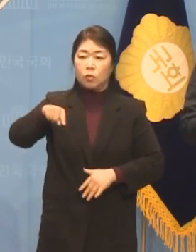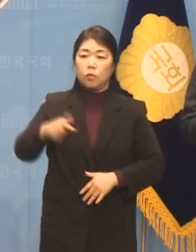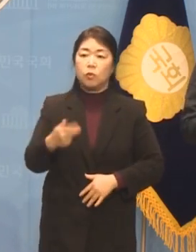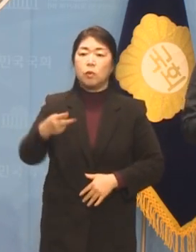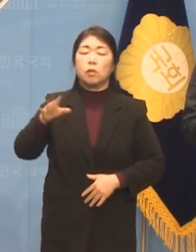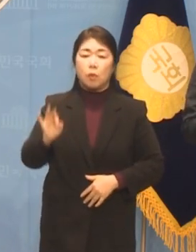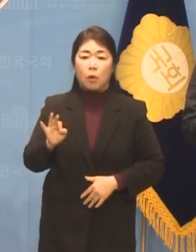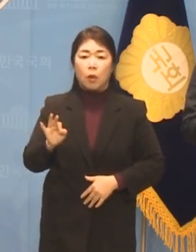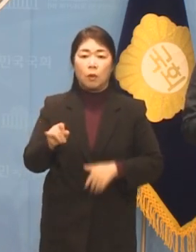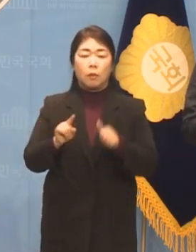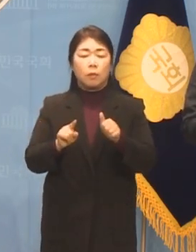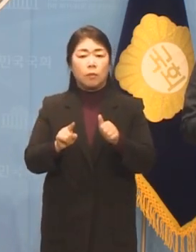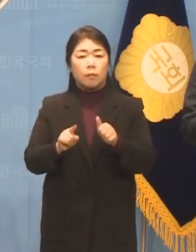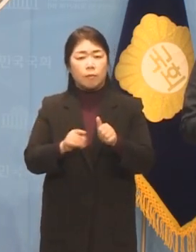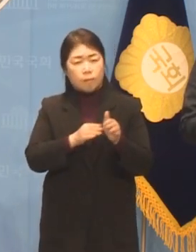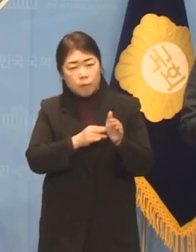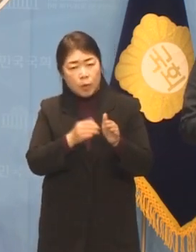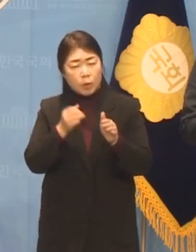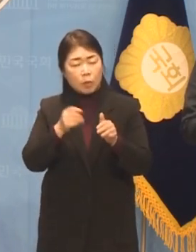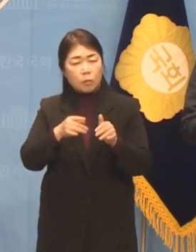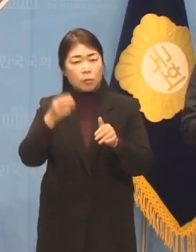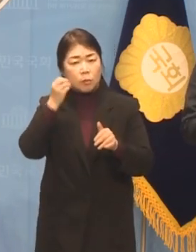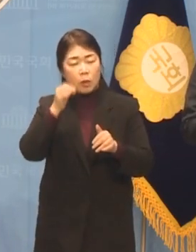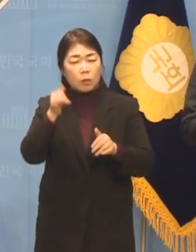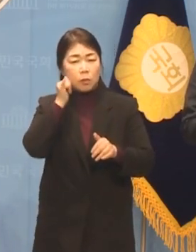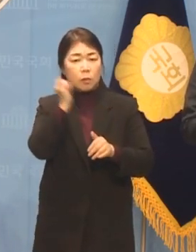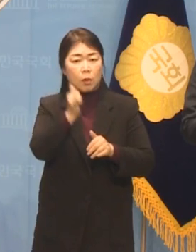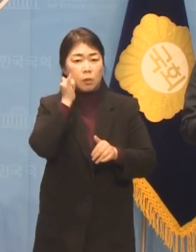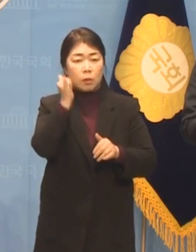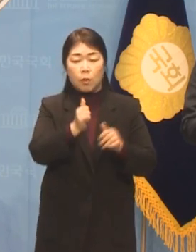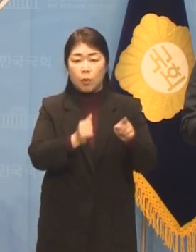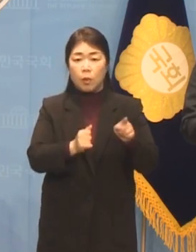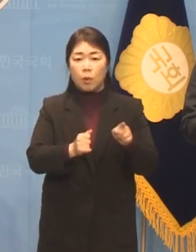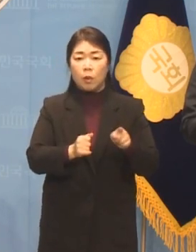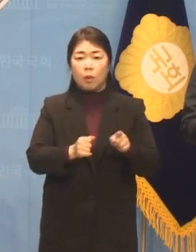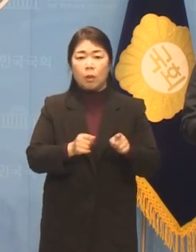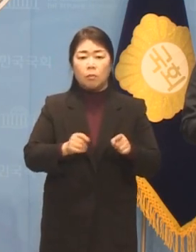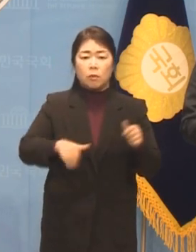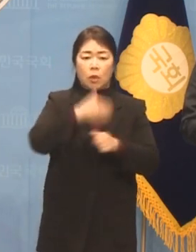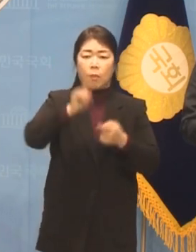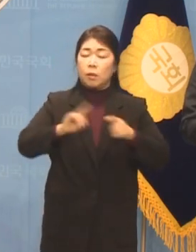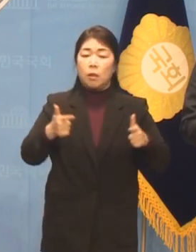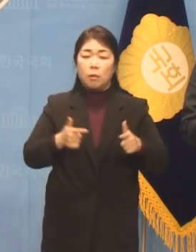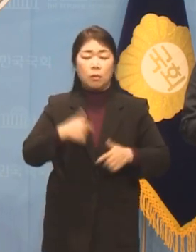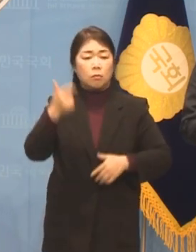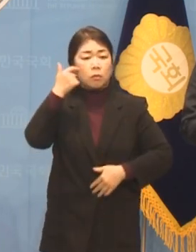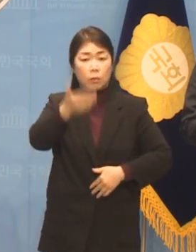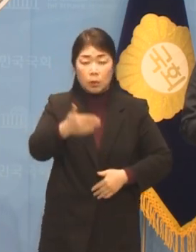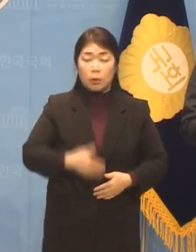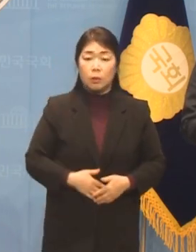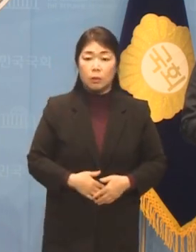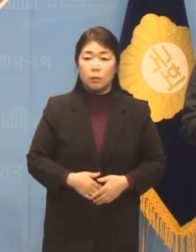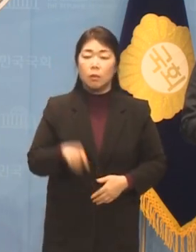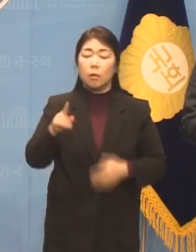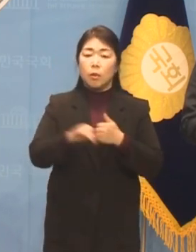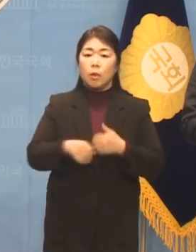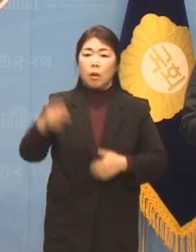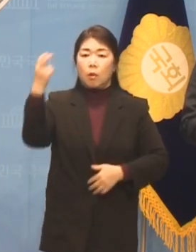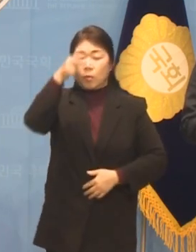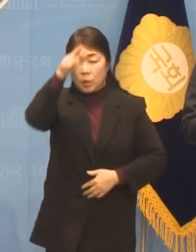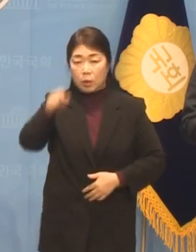라는 부적절한 질문을 2번이나 받았다라고 증언했습니다. 이는 검찰이 고발사주 사건을 수사할